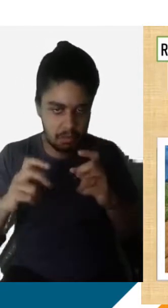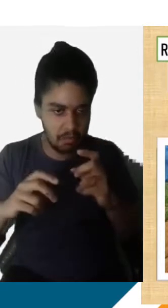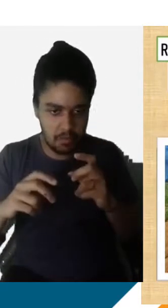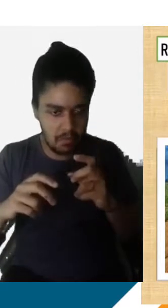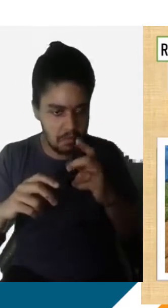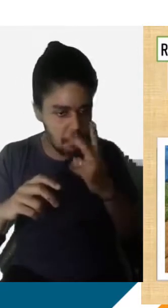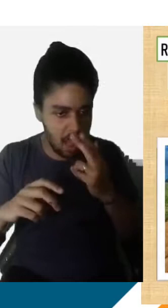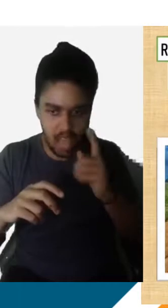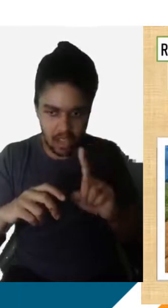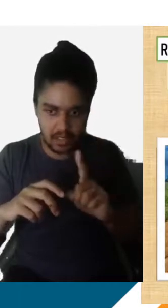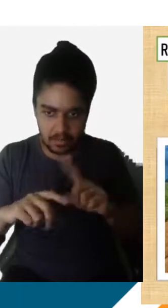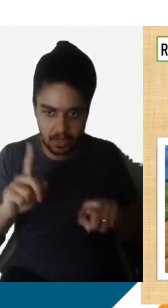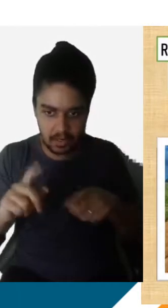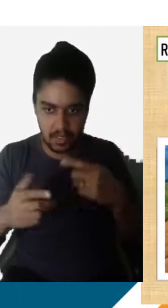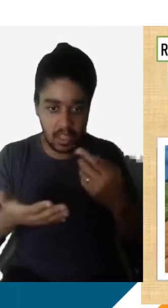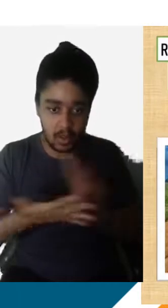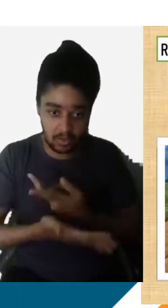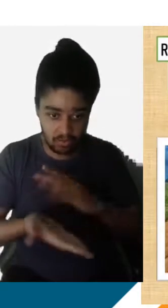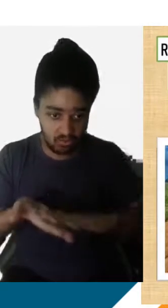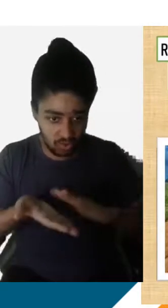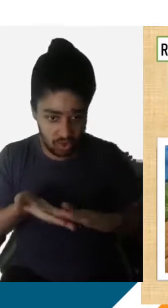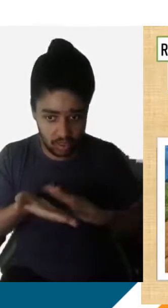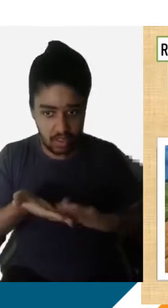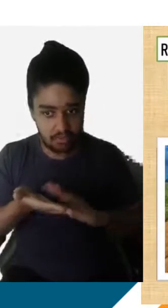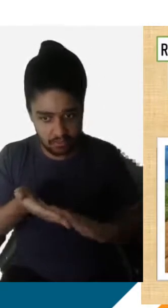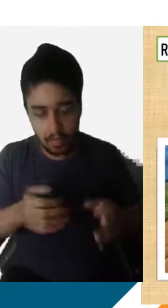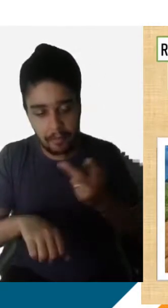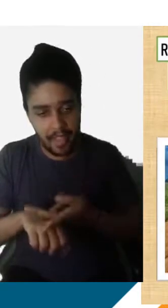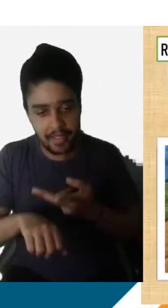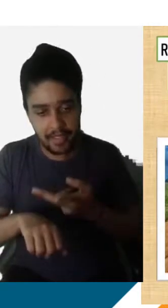parecer, mas está havendo um desgaste daquela rocha.